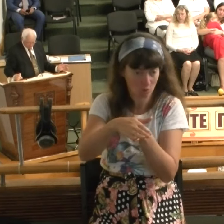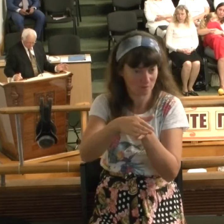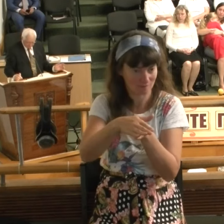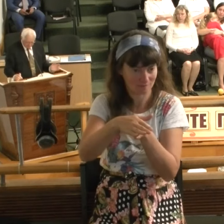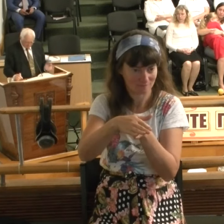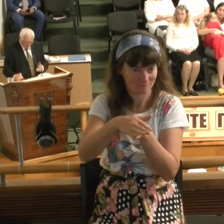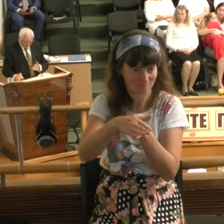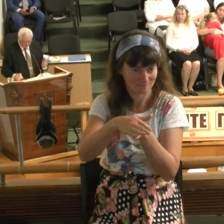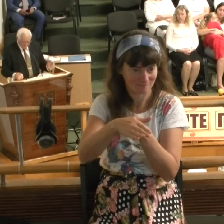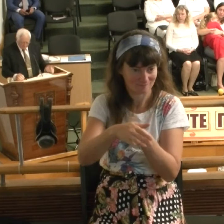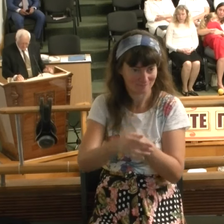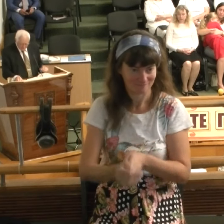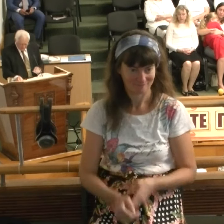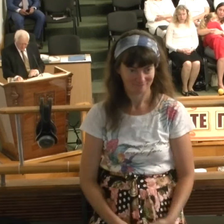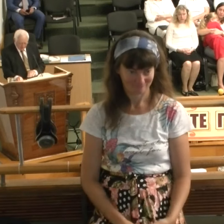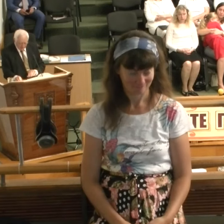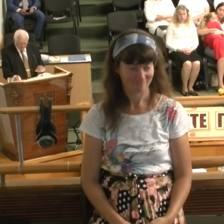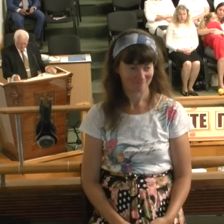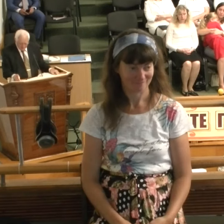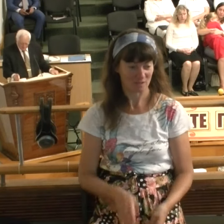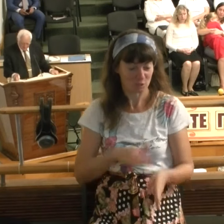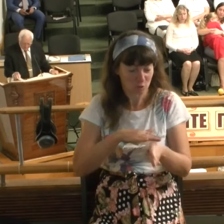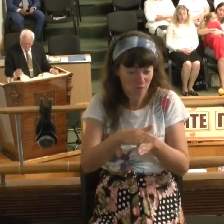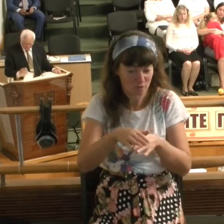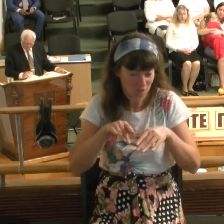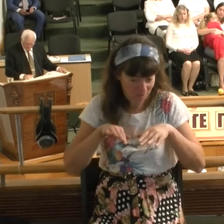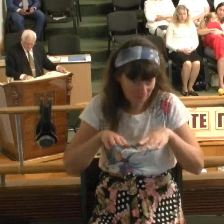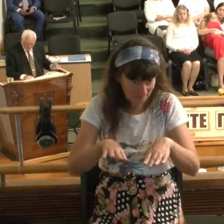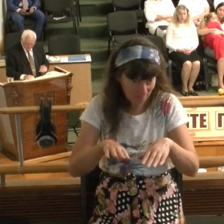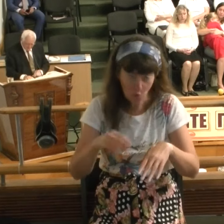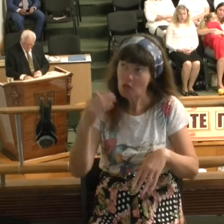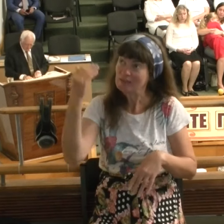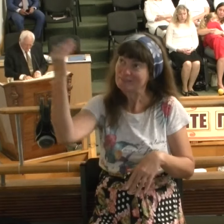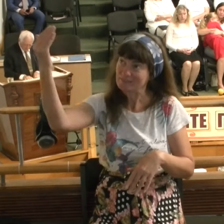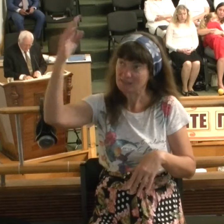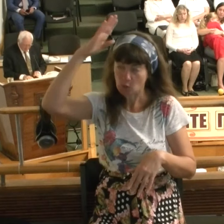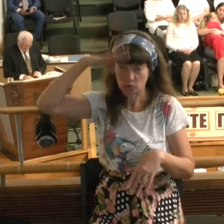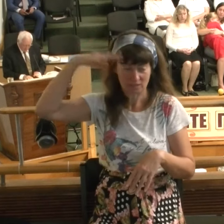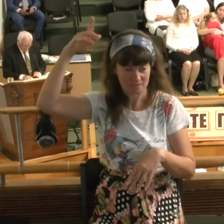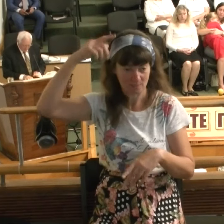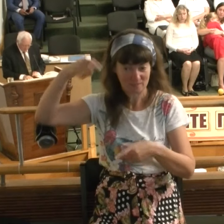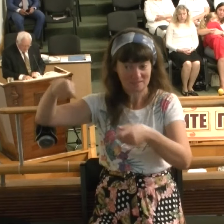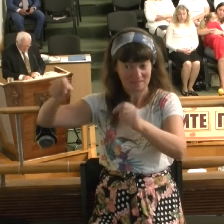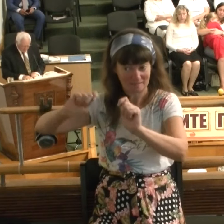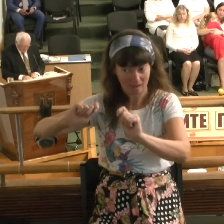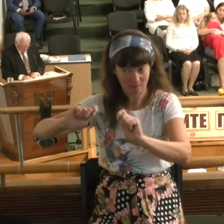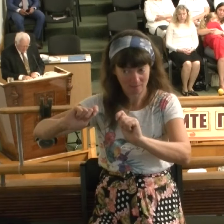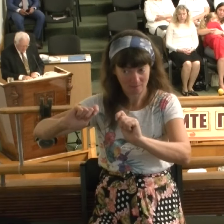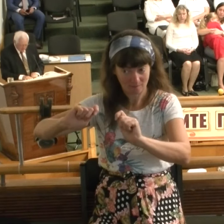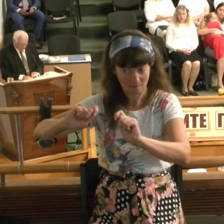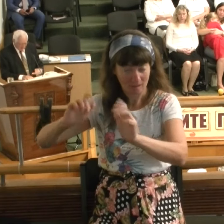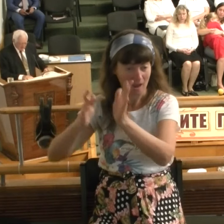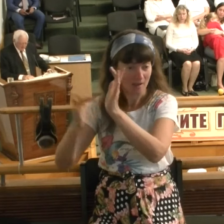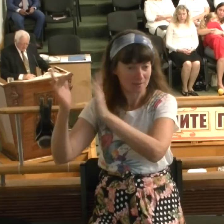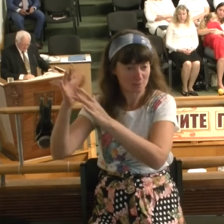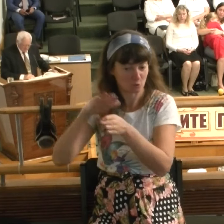земле, совершил дело, которое ты поручил мне исполнить». Мы сегодня,